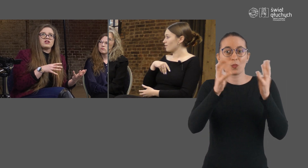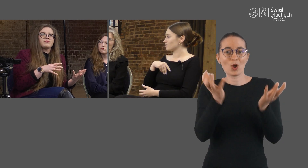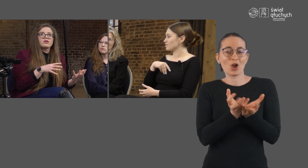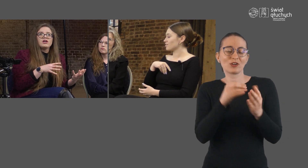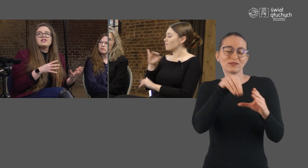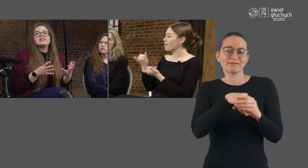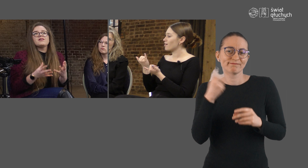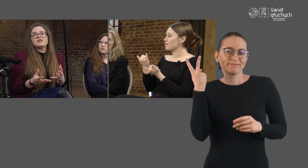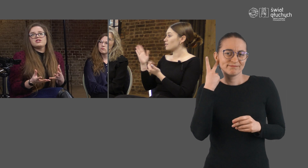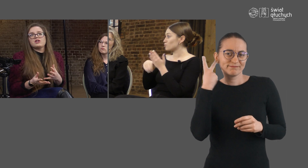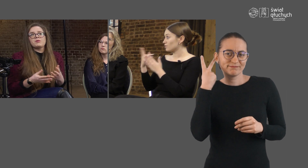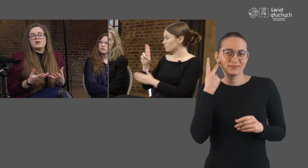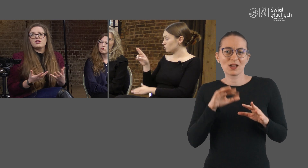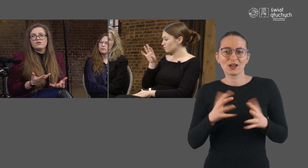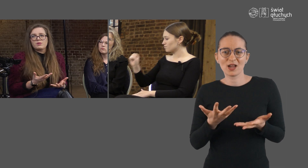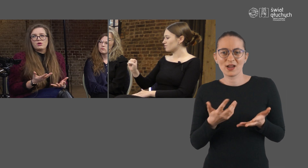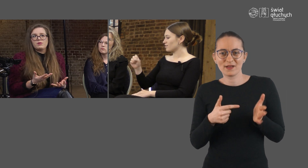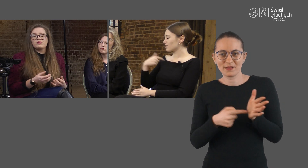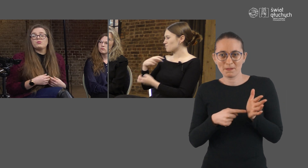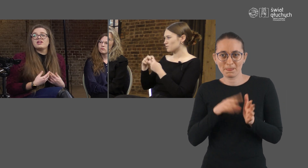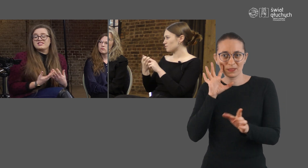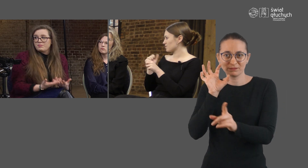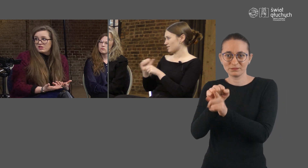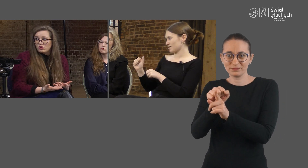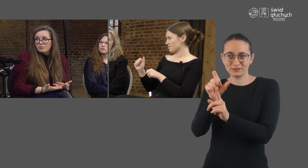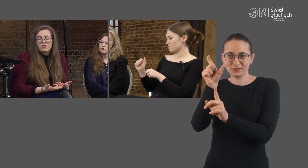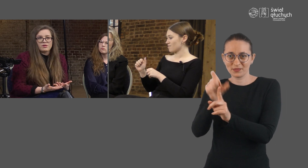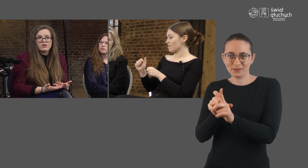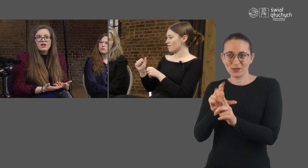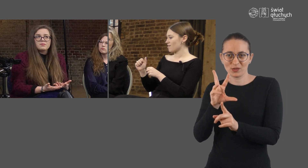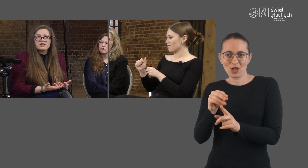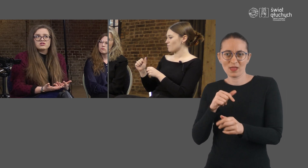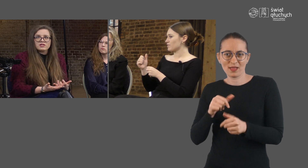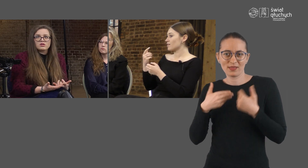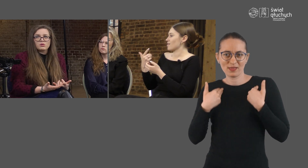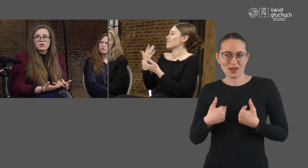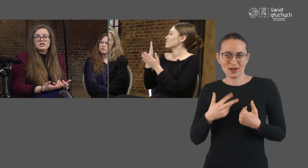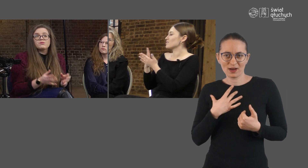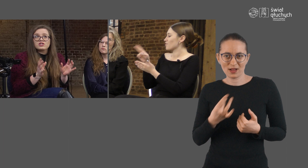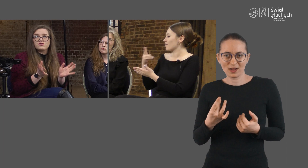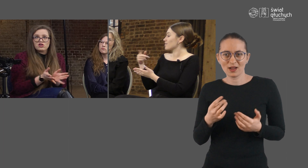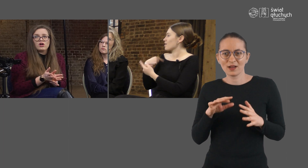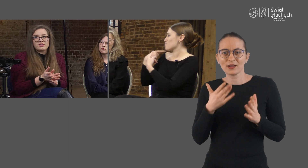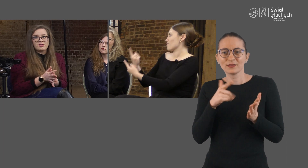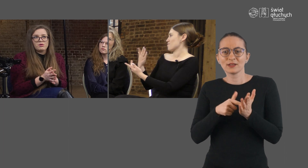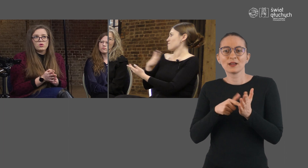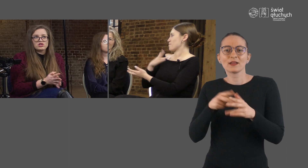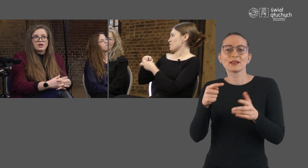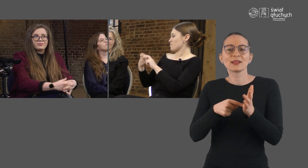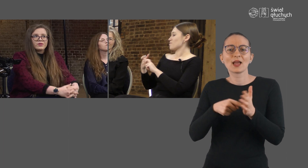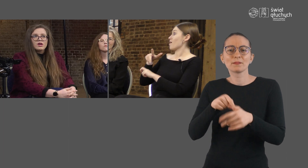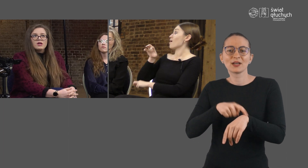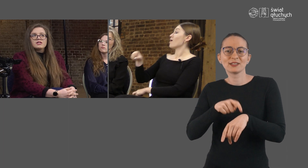zasadzie, że nikt nie widzi, że ja mam jakikolwiek problem, dopóki ja sama tego nie powiem. I bardzo często było, i właśnie w szkole tak